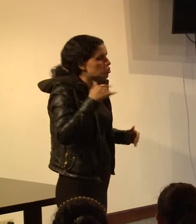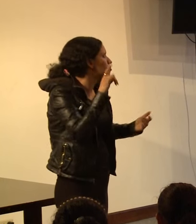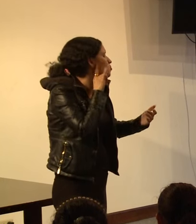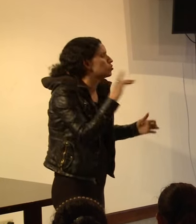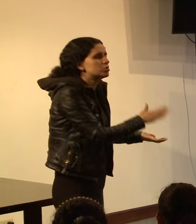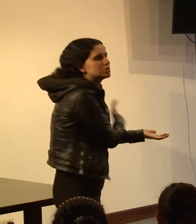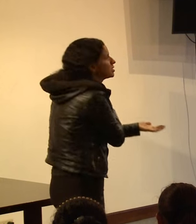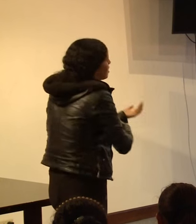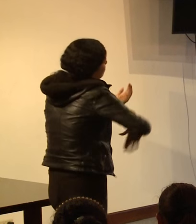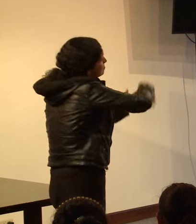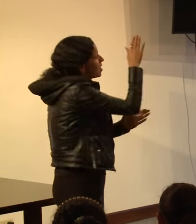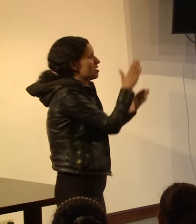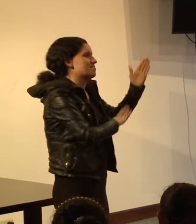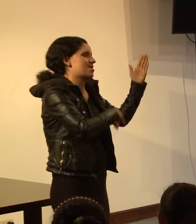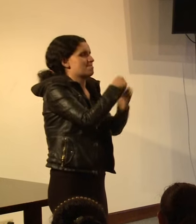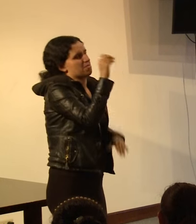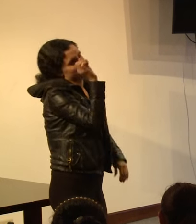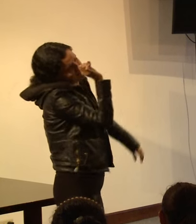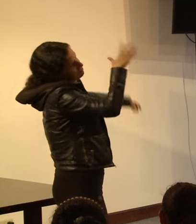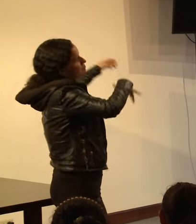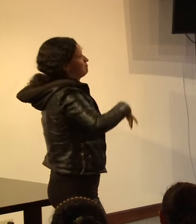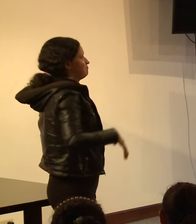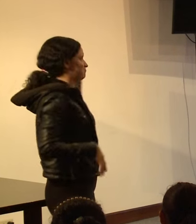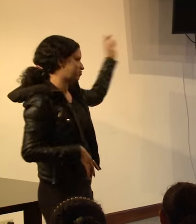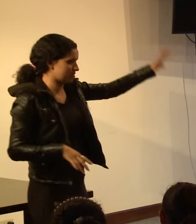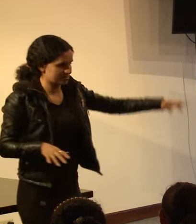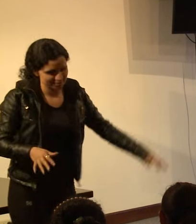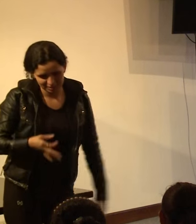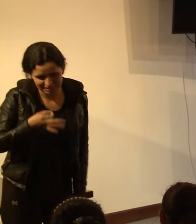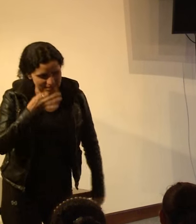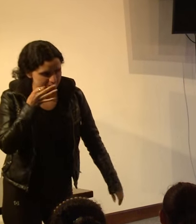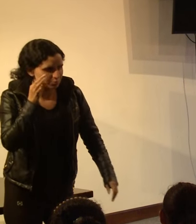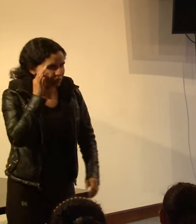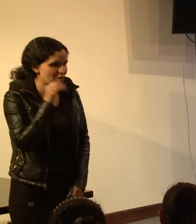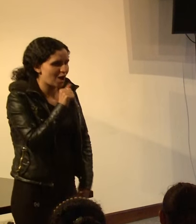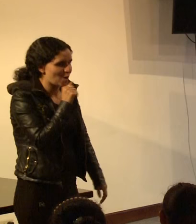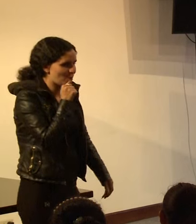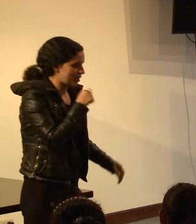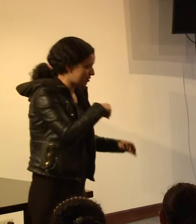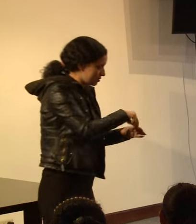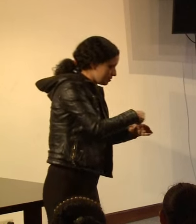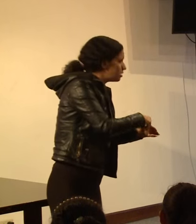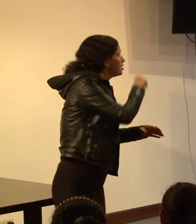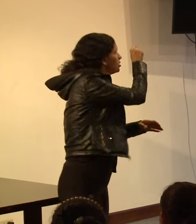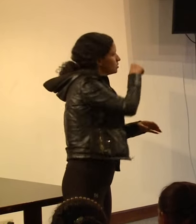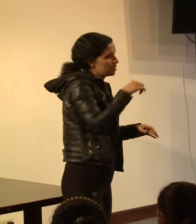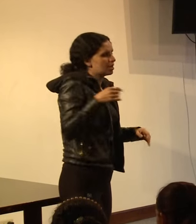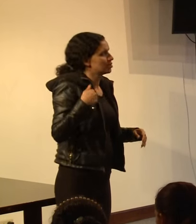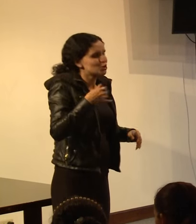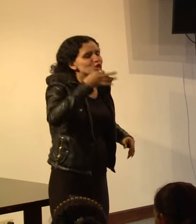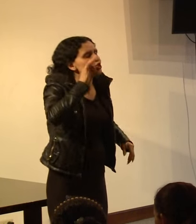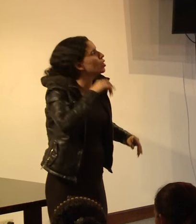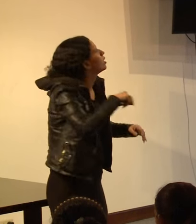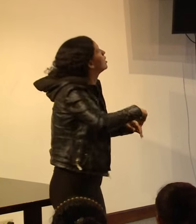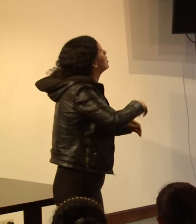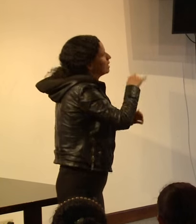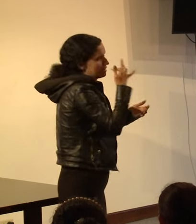música y puedo poner un tinto que no debo confundir con el agua de los pinceles, ¿sí? Porque ya me ha pasado. Entonces,